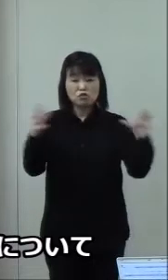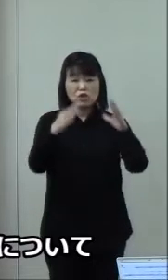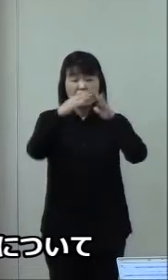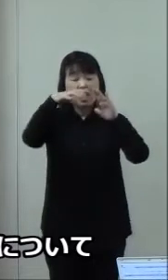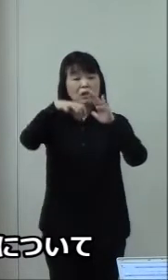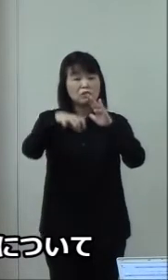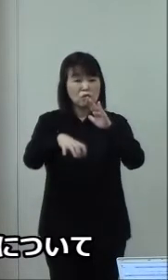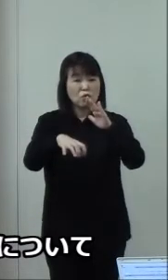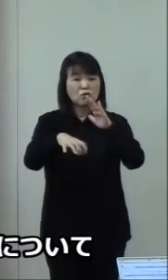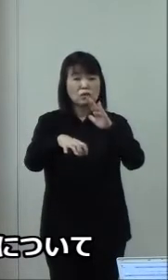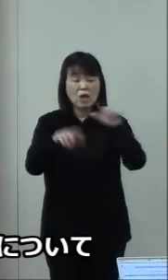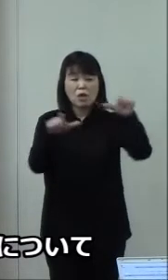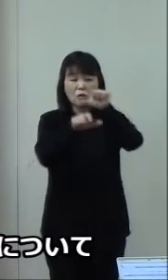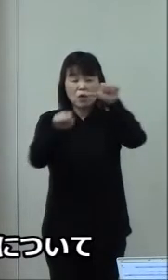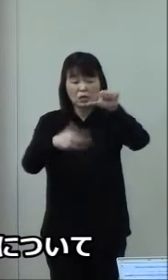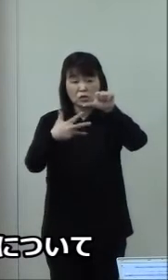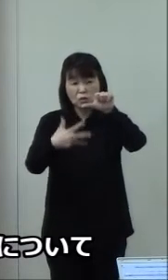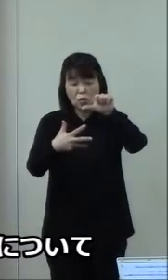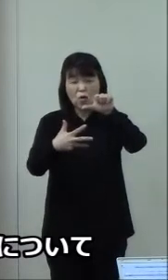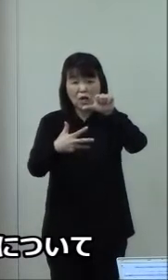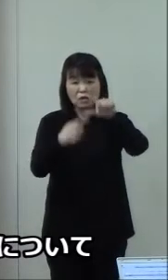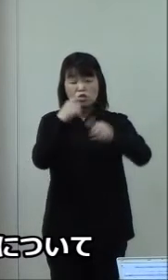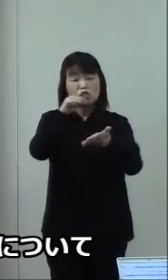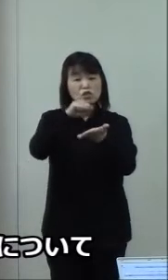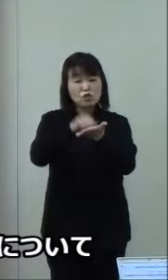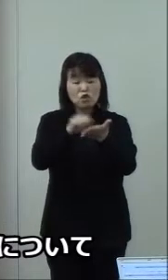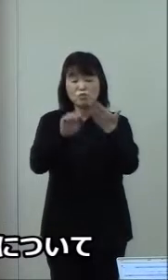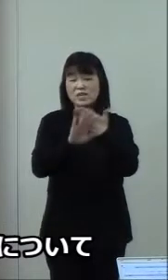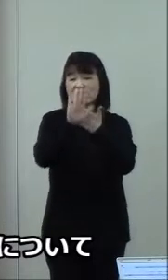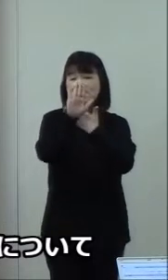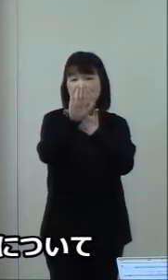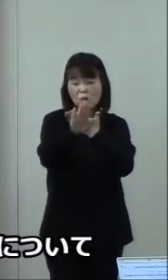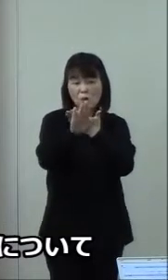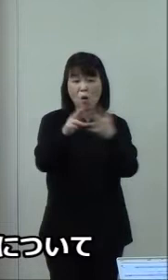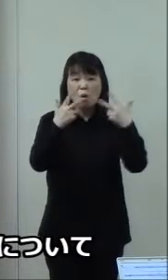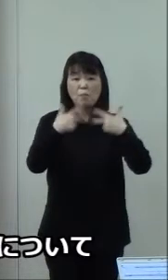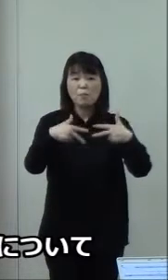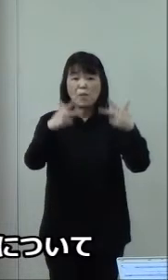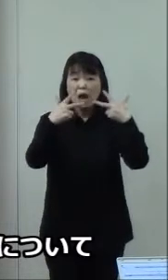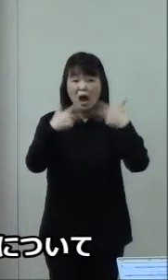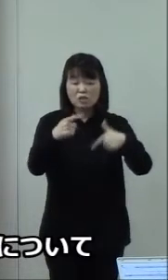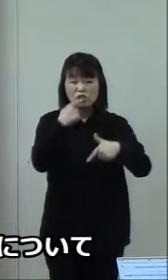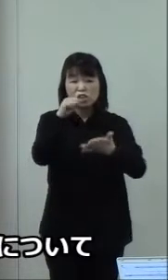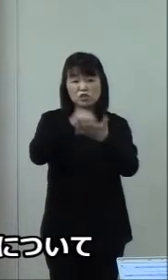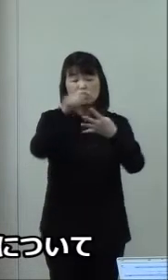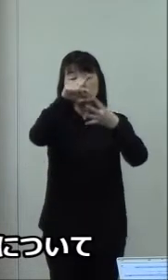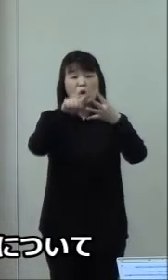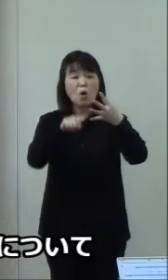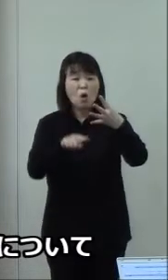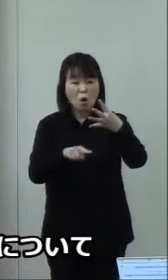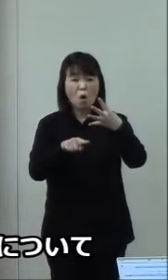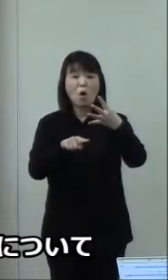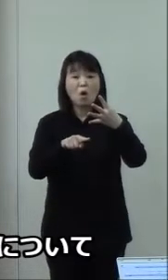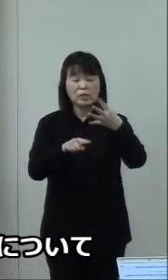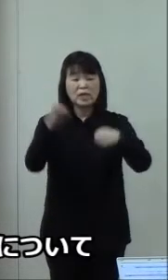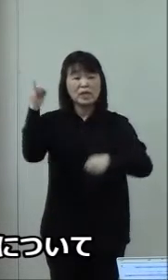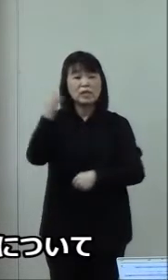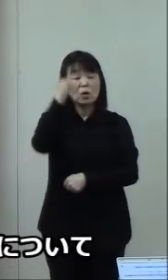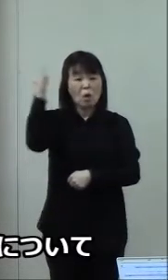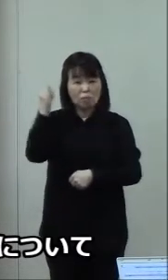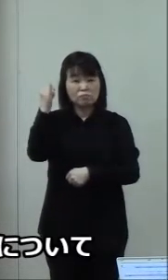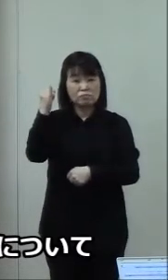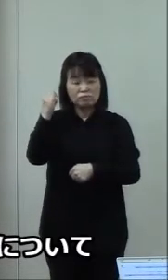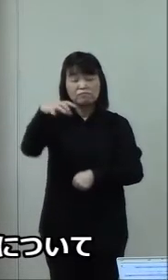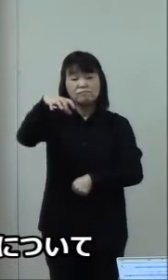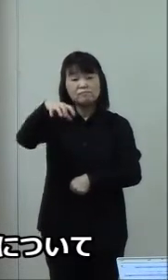場として5月8日の日曜日以降の毎週日曜日、イオンモール出雲会場で